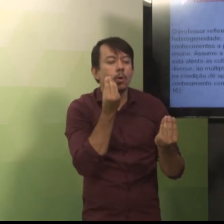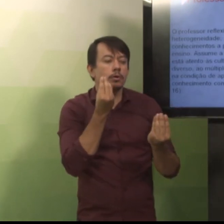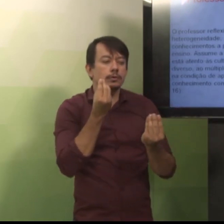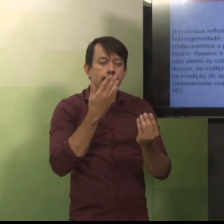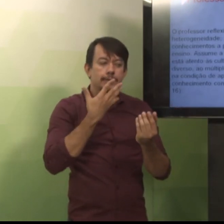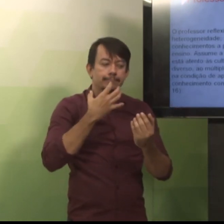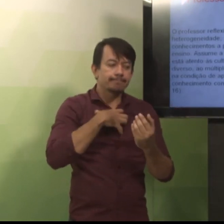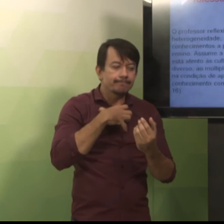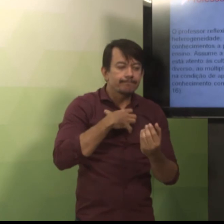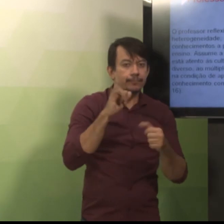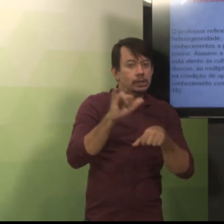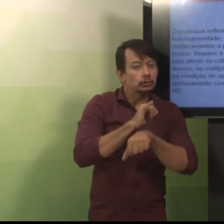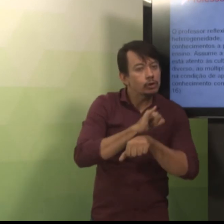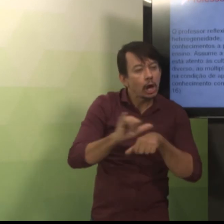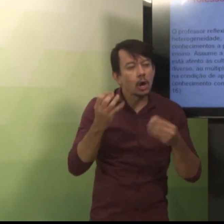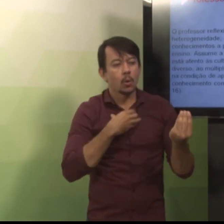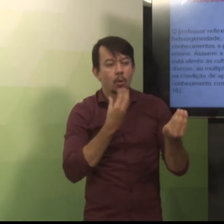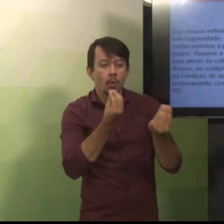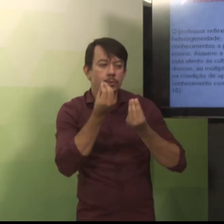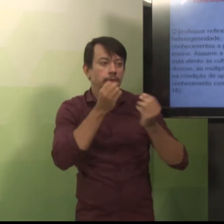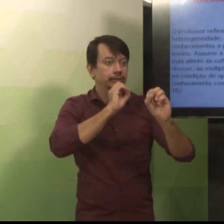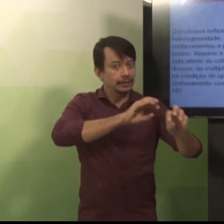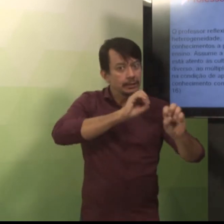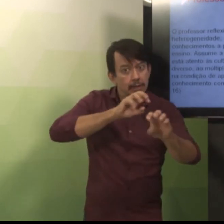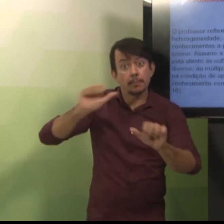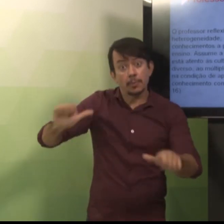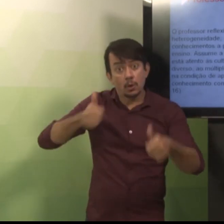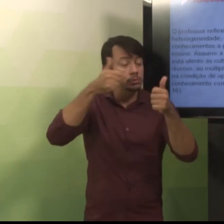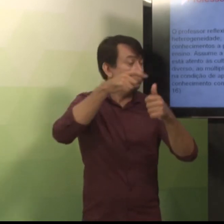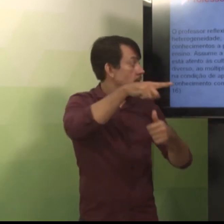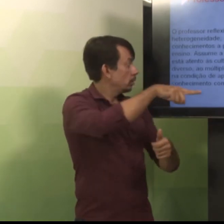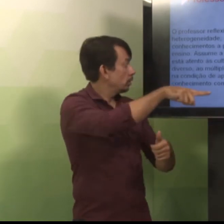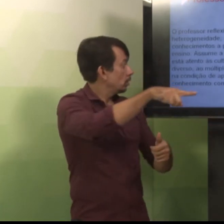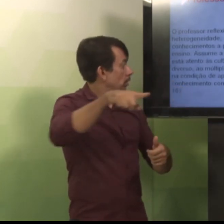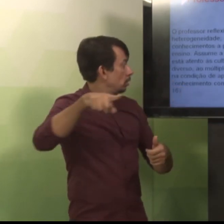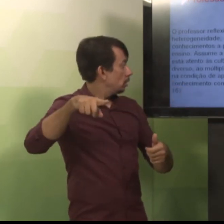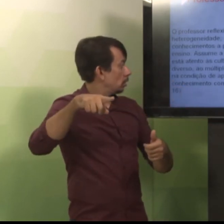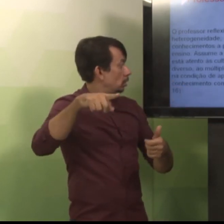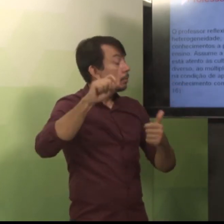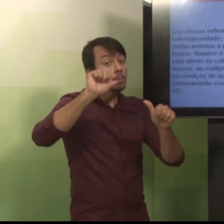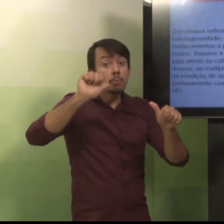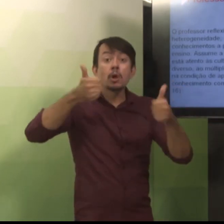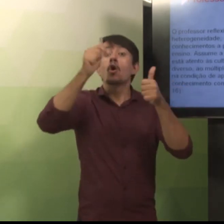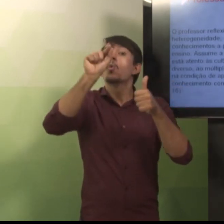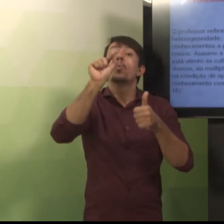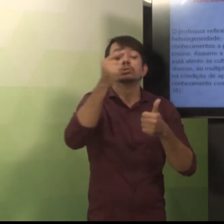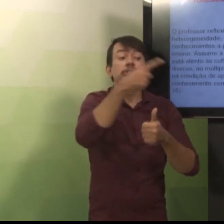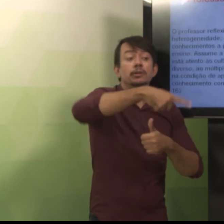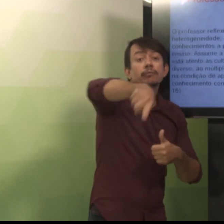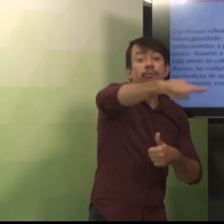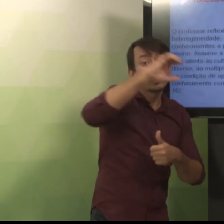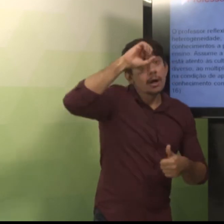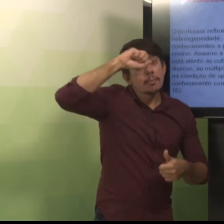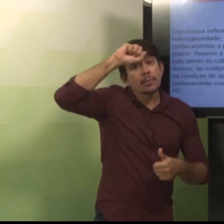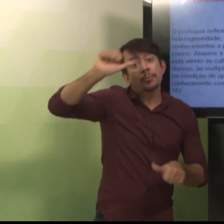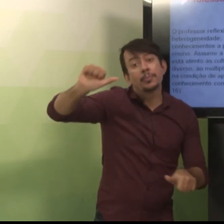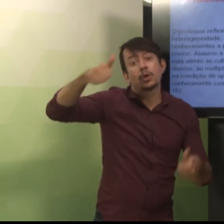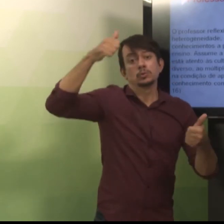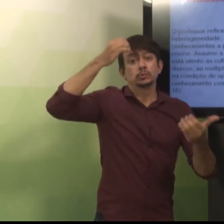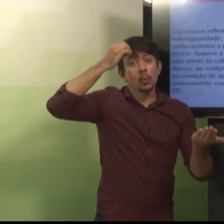todos. Então, eu tenho que perceber o jeito de cada um, ter estratégias de ensino para cada um, de forma que eles aprendam